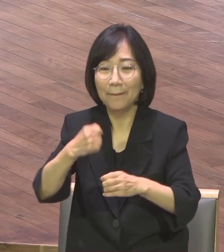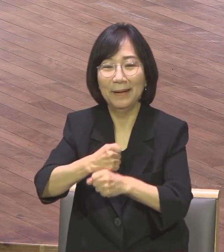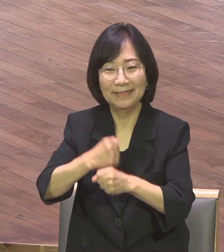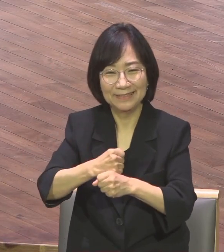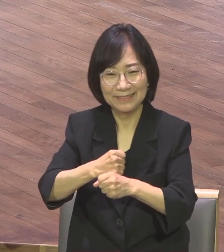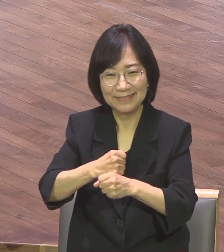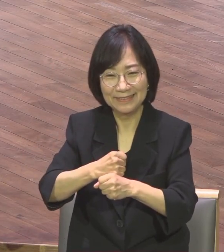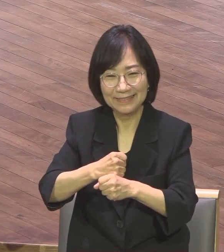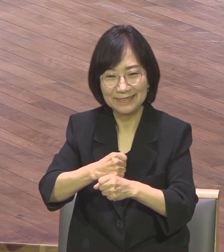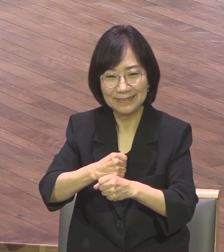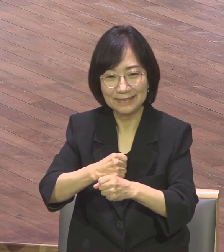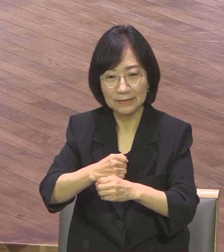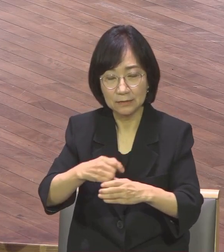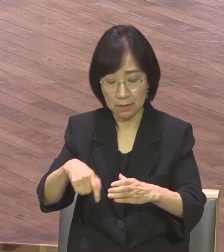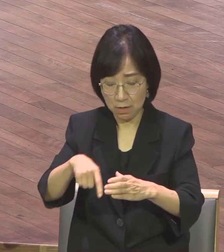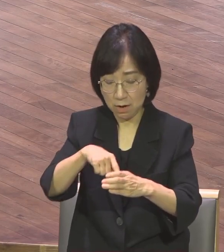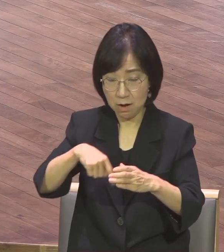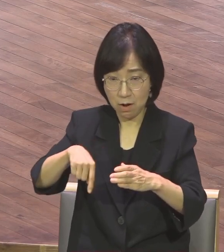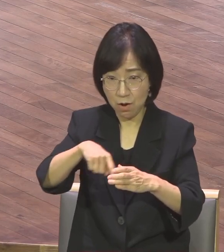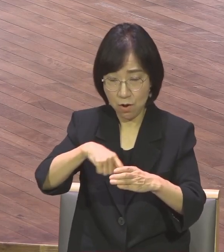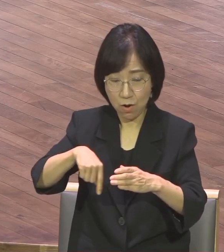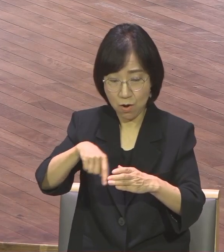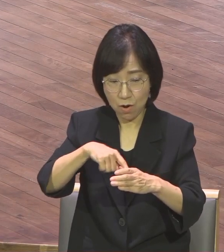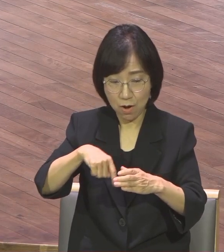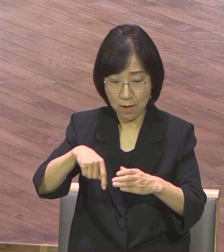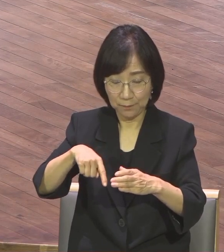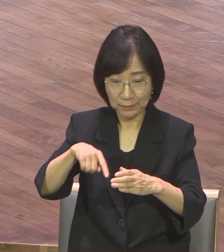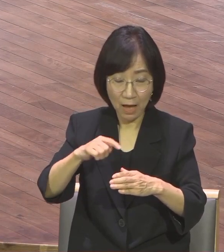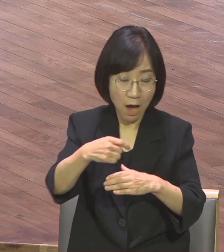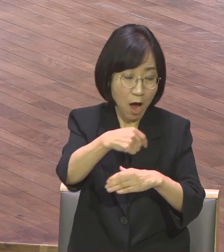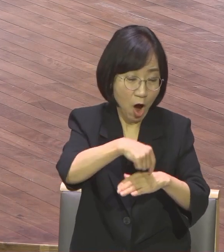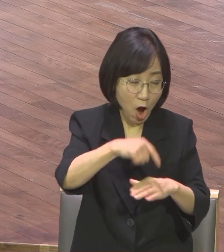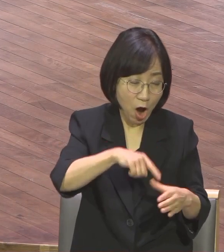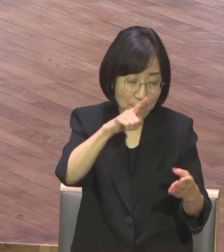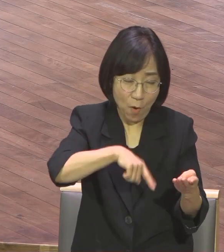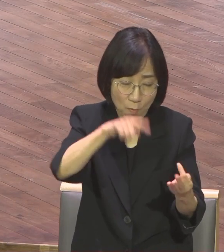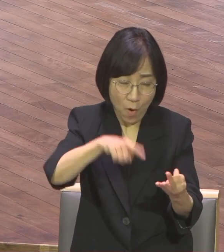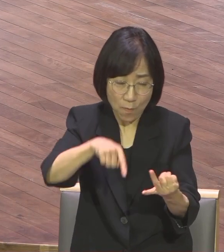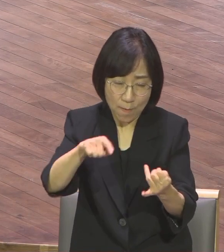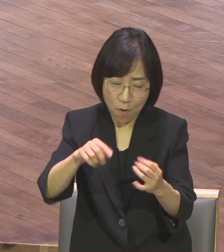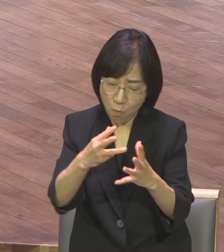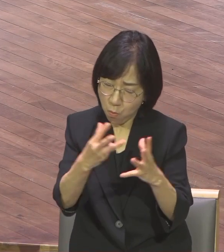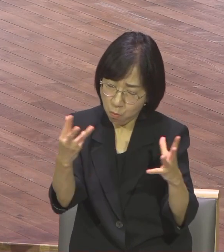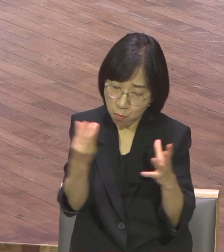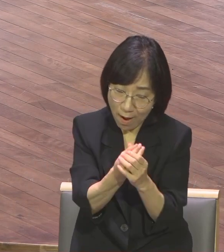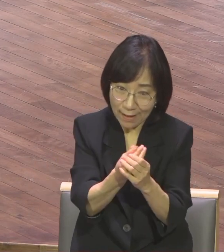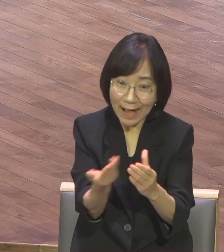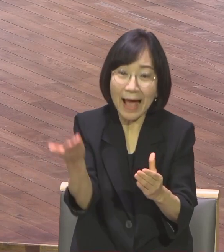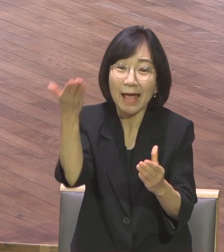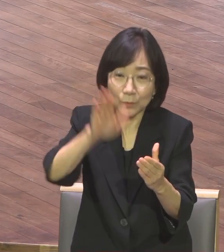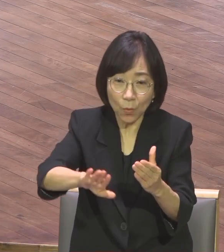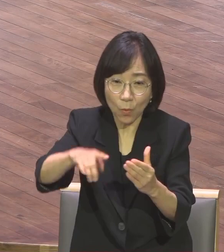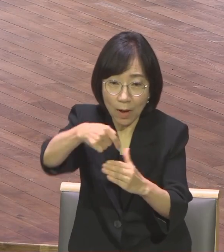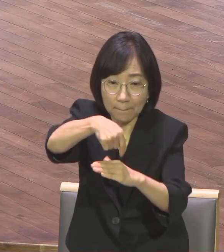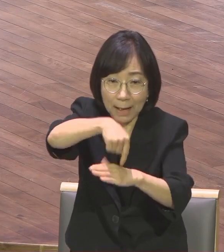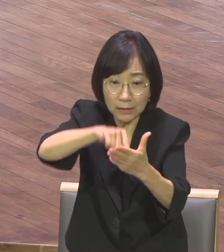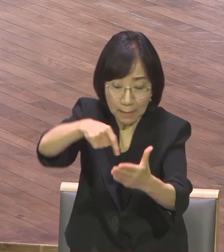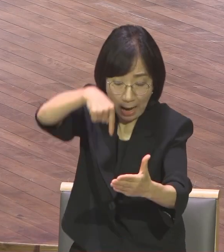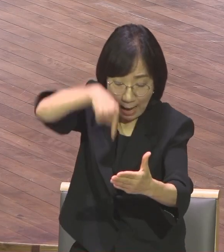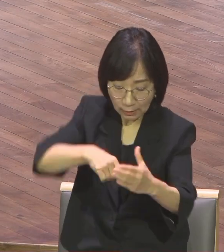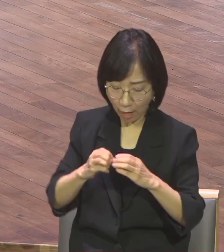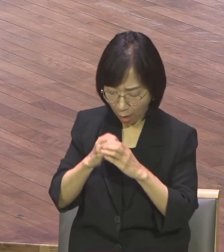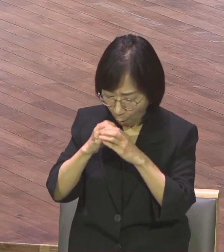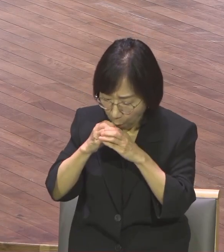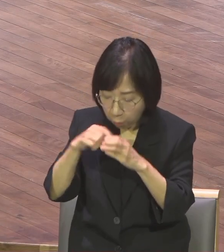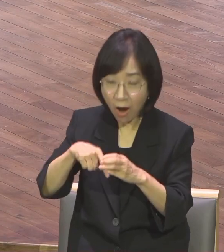공허를 딱 집어넣었다. 세상 것 다 채워도 절대 만족 없도록. 여기 무엇으로 채워야